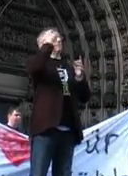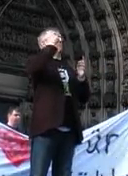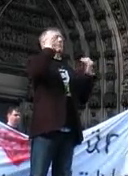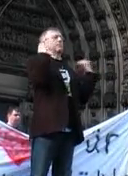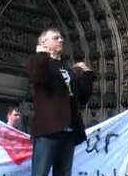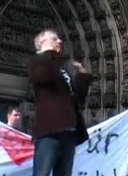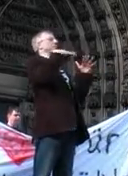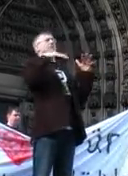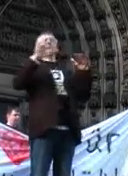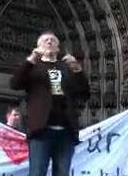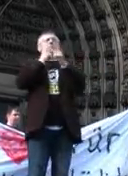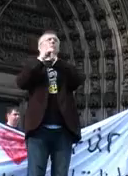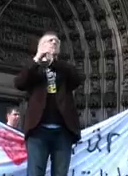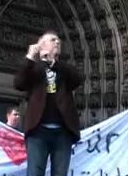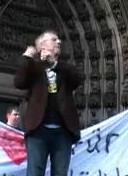100%ige Untertitelung einfordern.